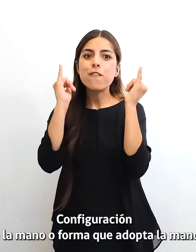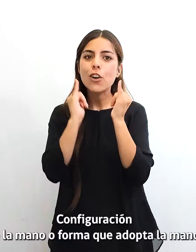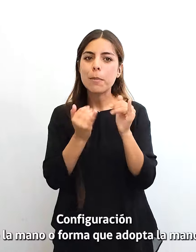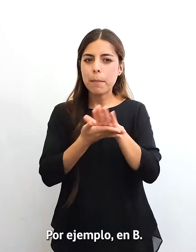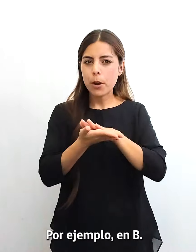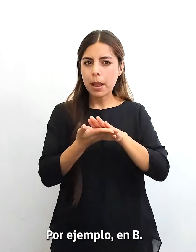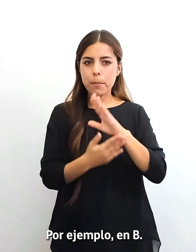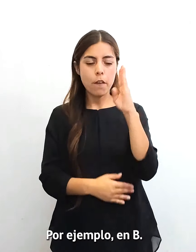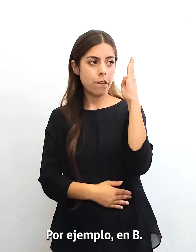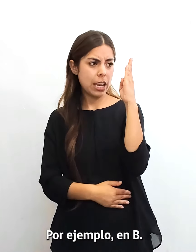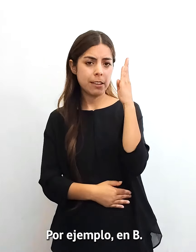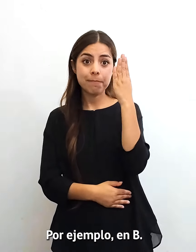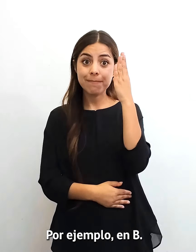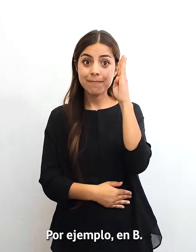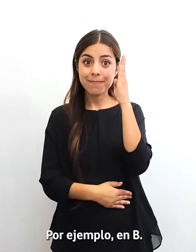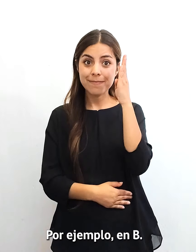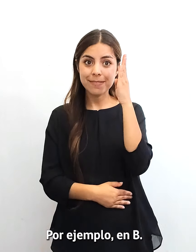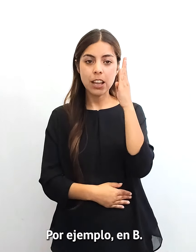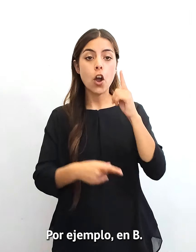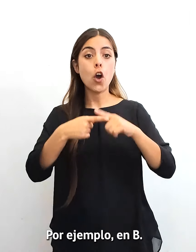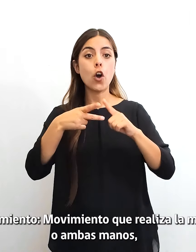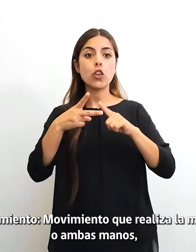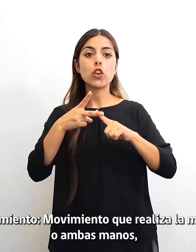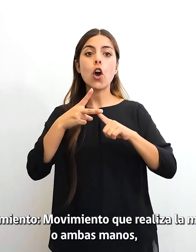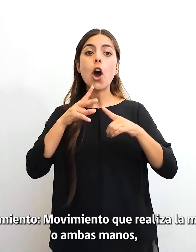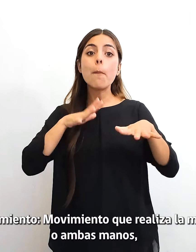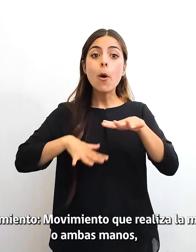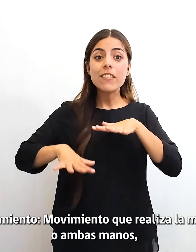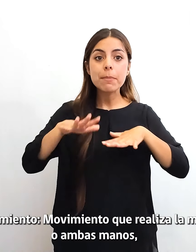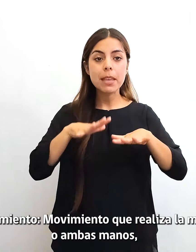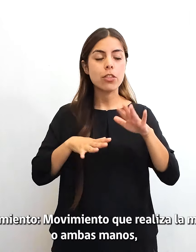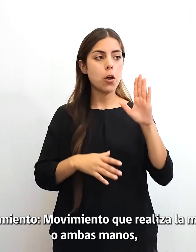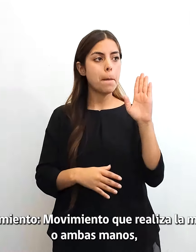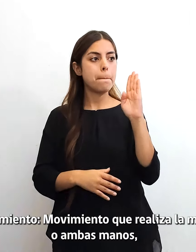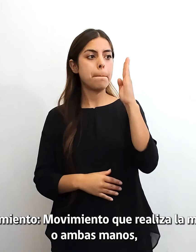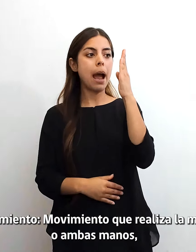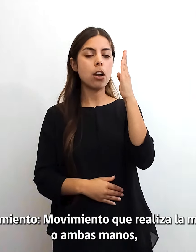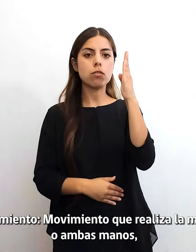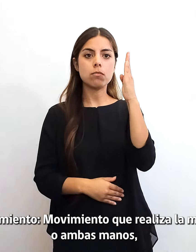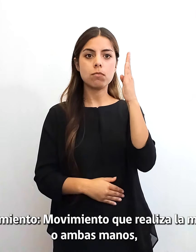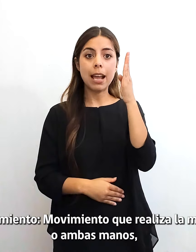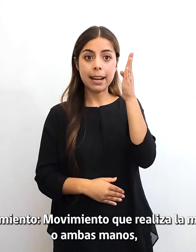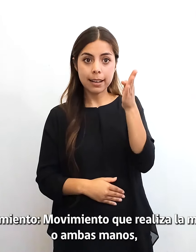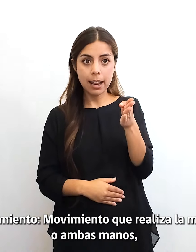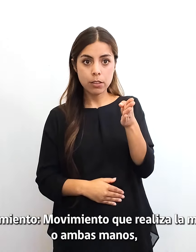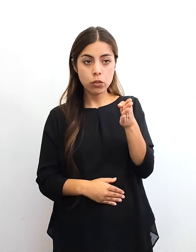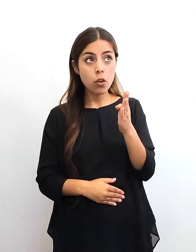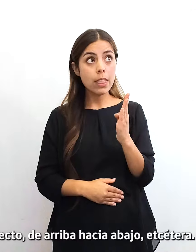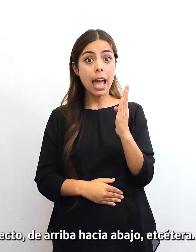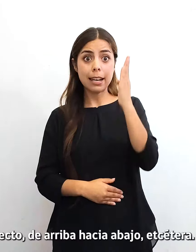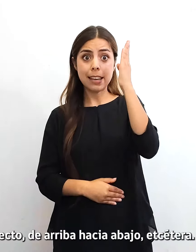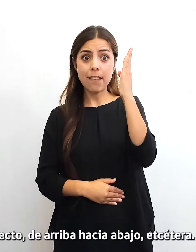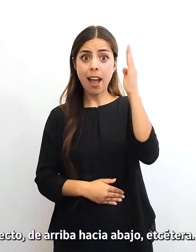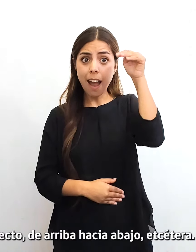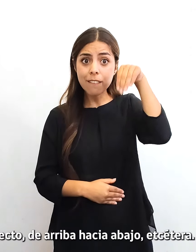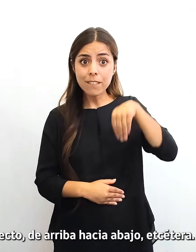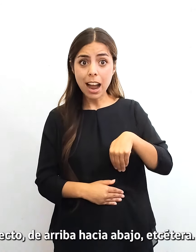mano, por ejemplo, en B. Movimiento que realiza la mano o ambas manos, recto, de arriba,